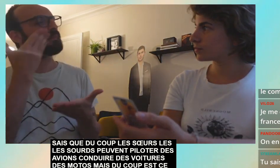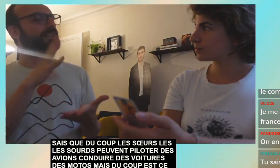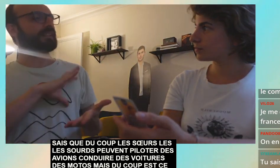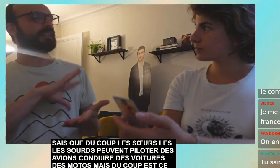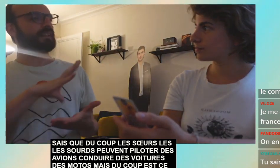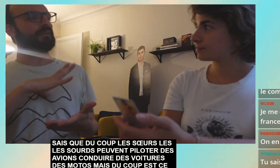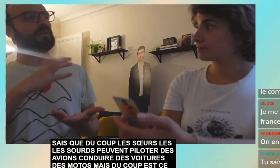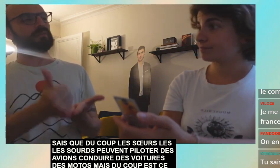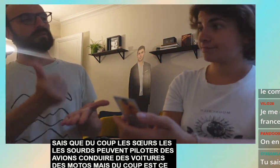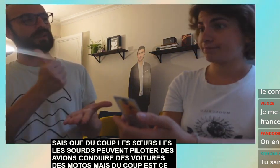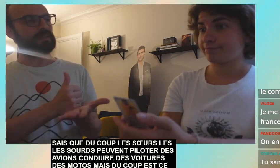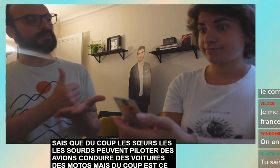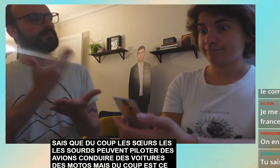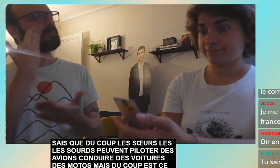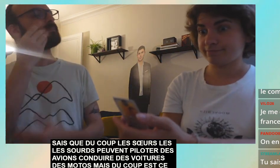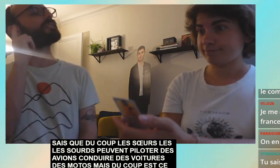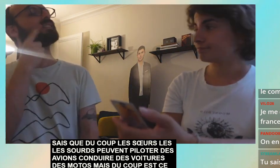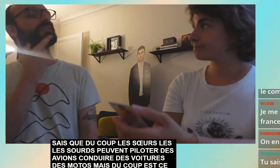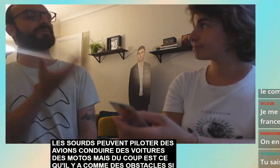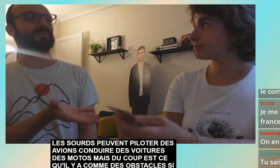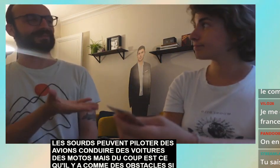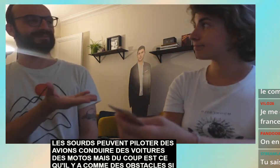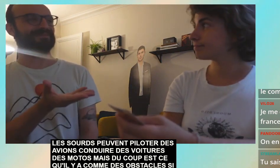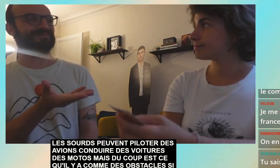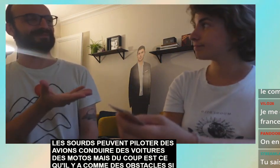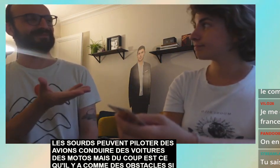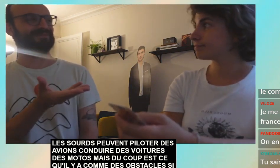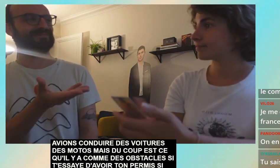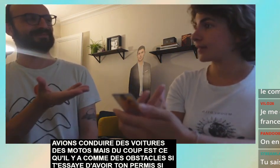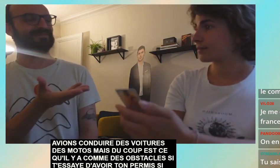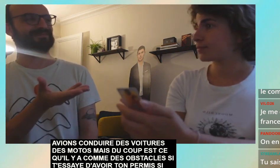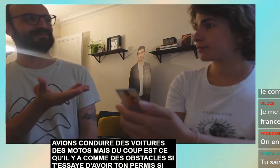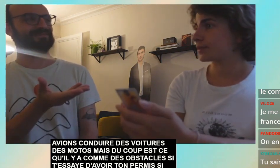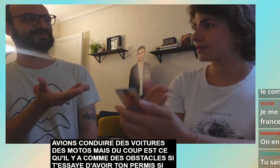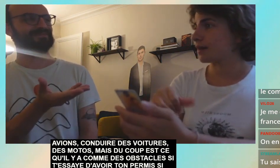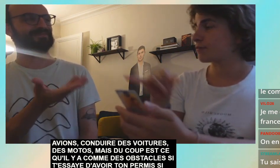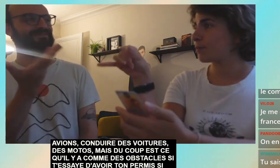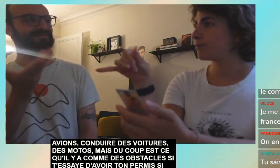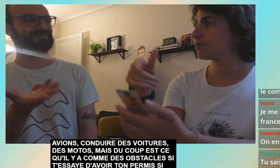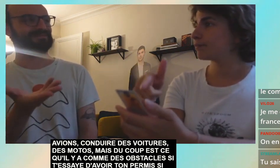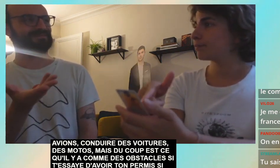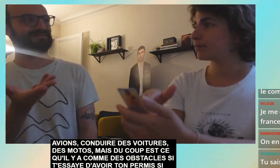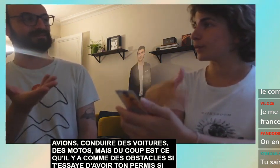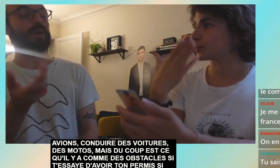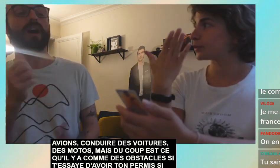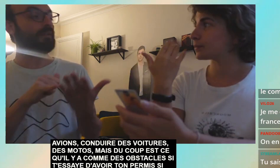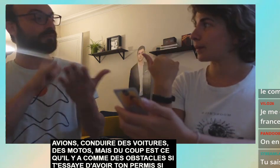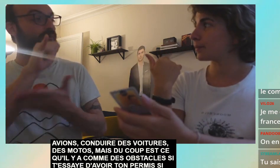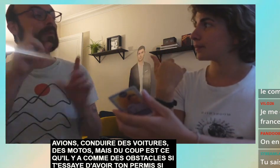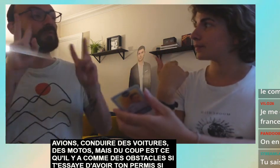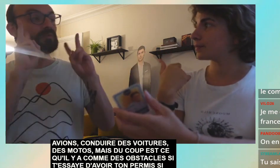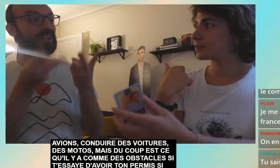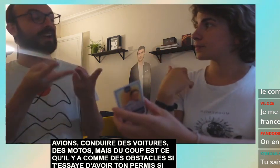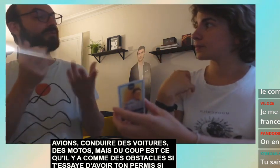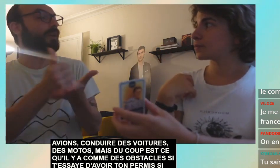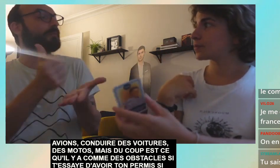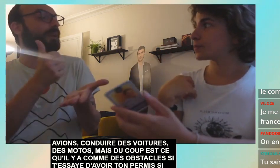si tu essayes d'avoir ton permis, si tu es sourd? Un avion. Bah avion même en général, tu vois, un permis,